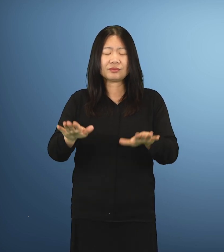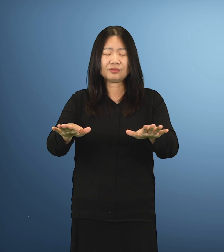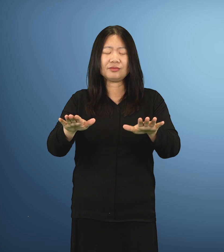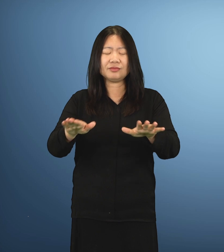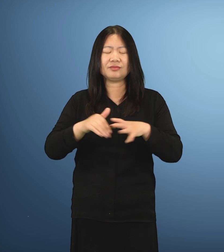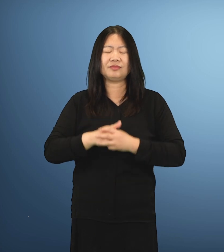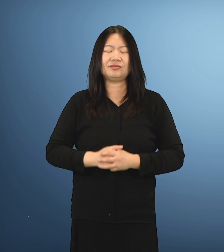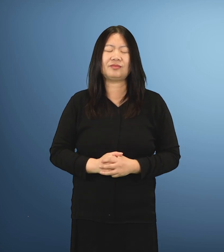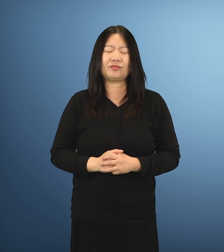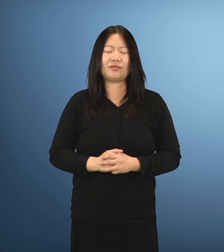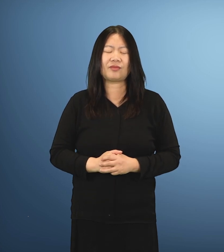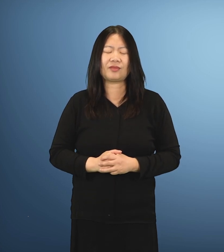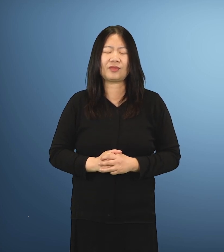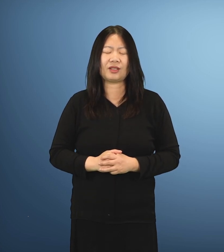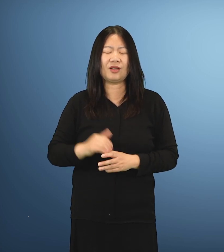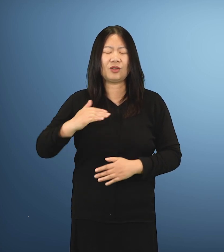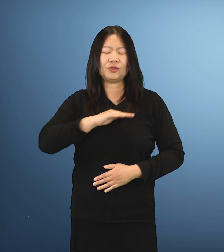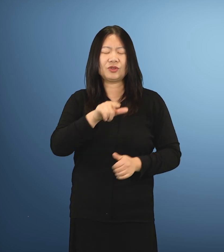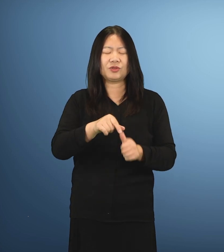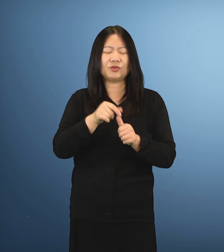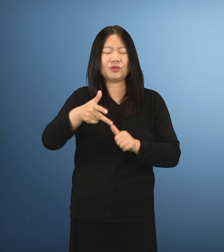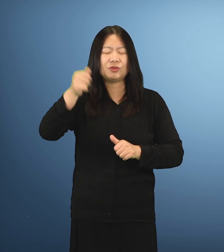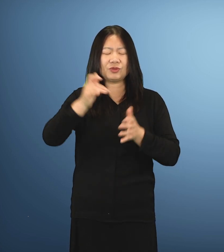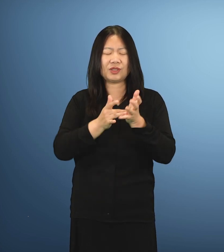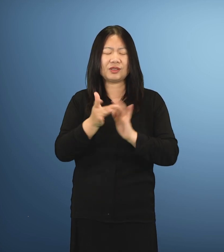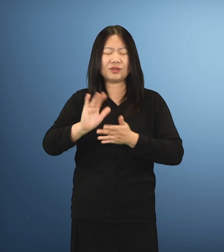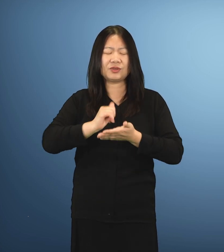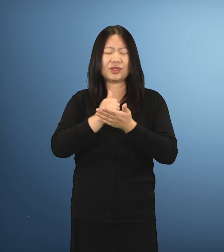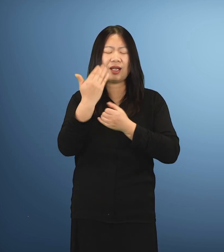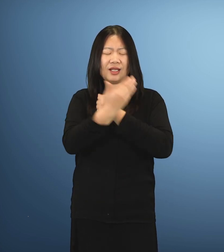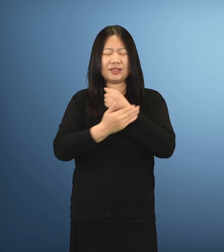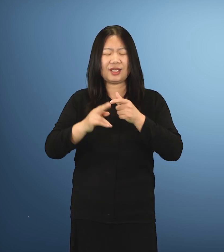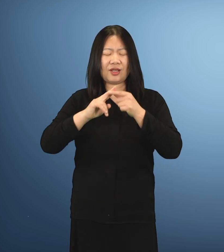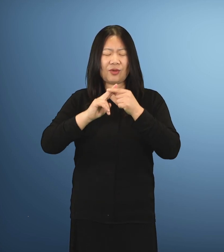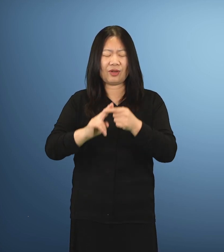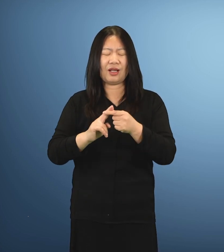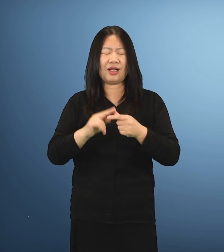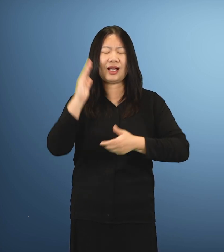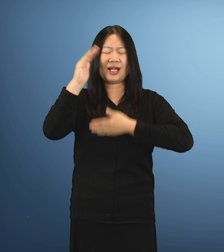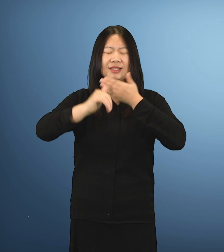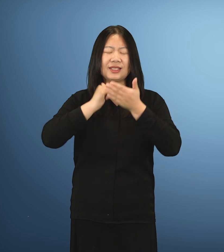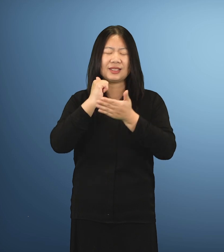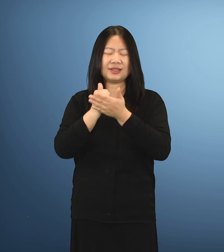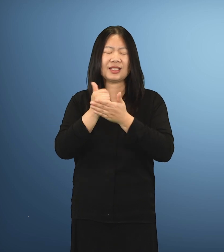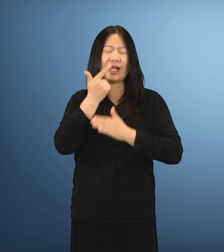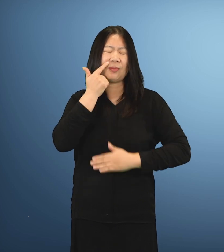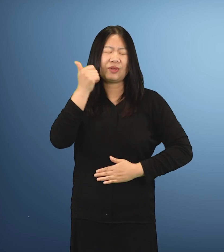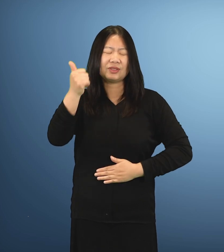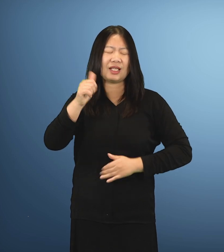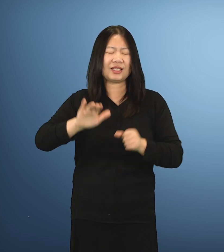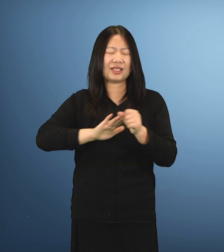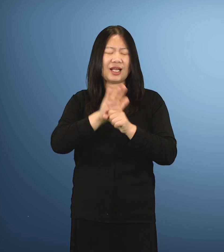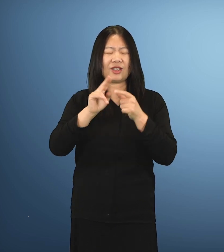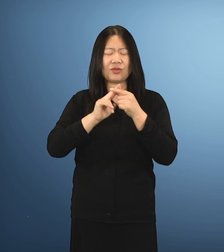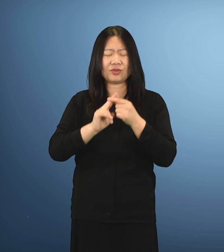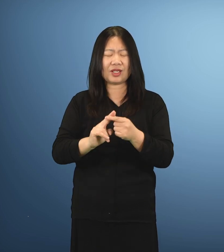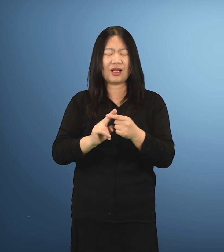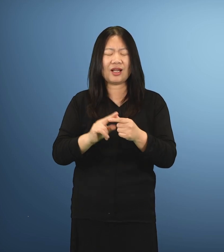지금은 우리 구주 예수 그리스도의 은혜와 하나님 아버지의